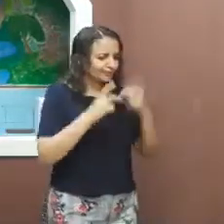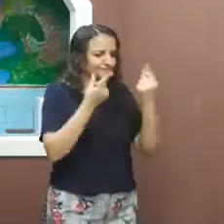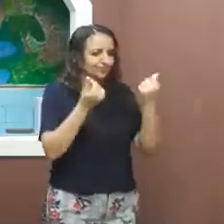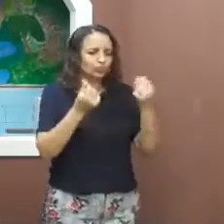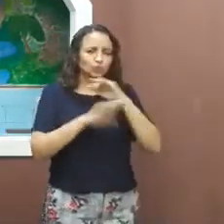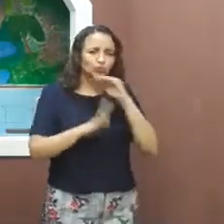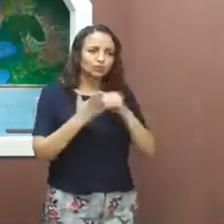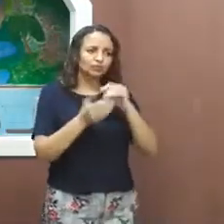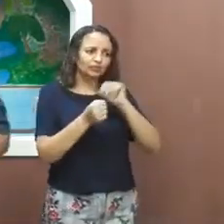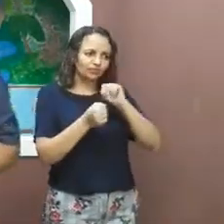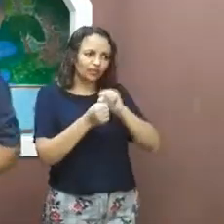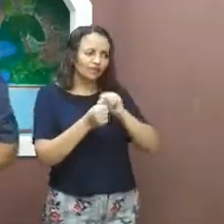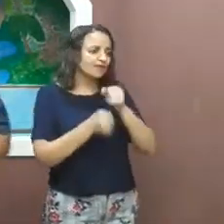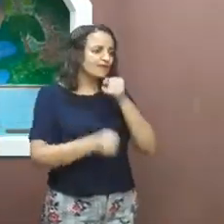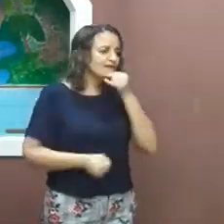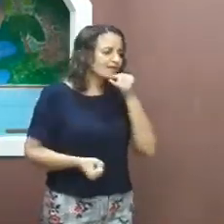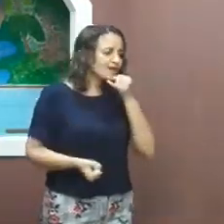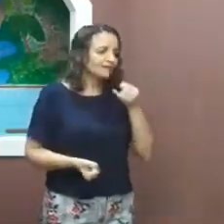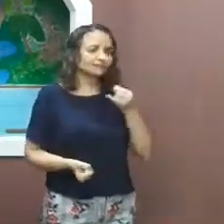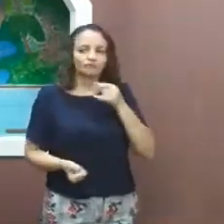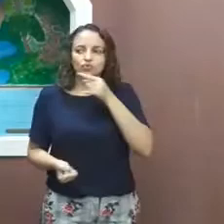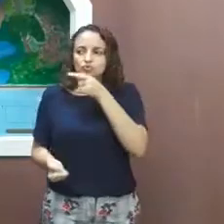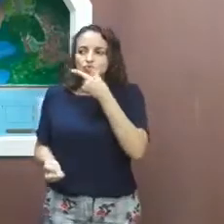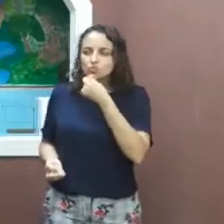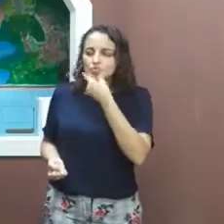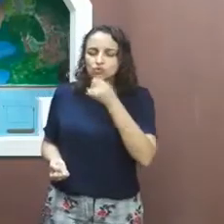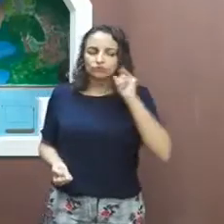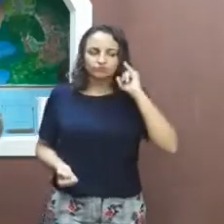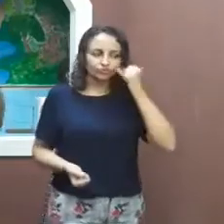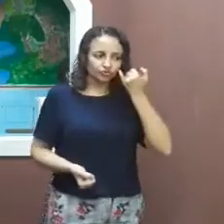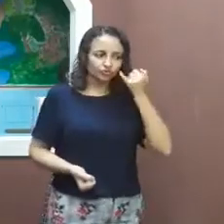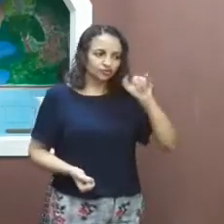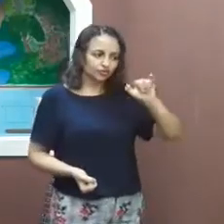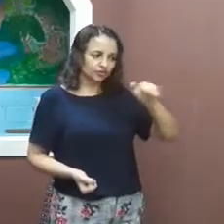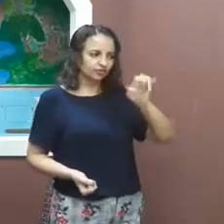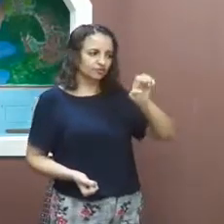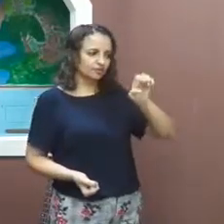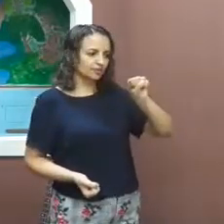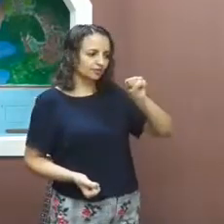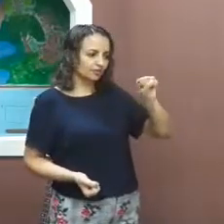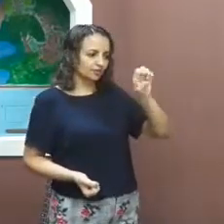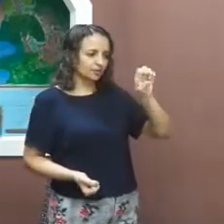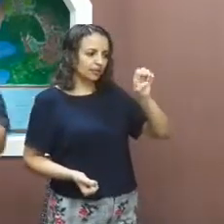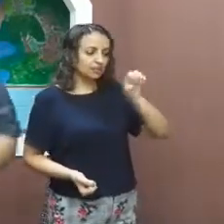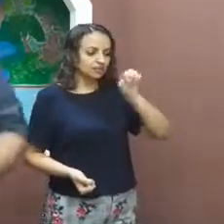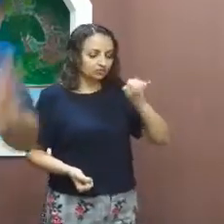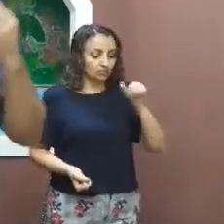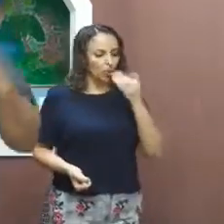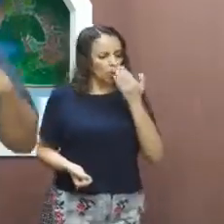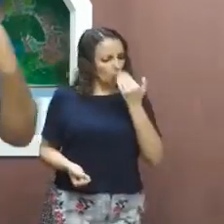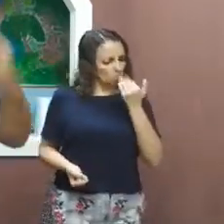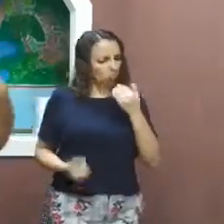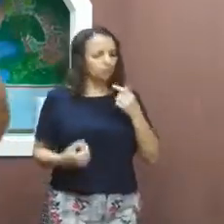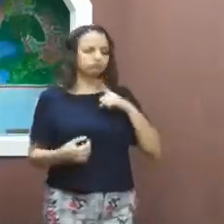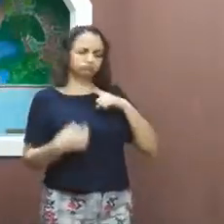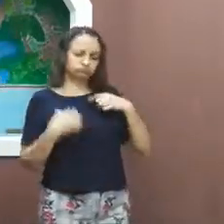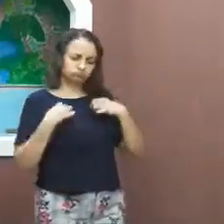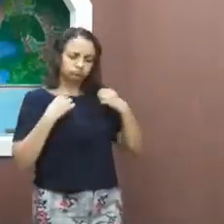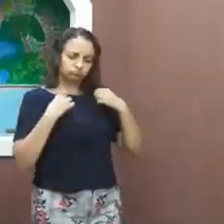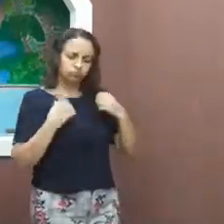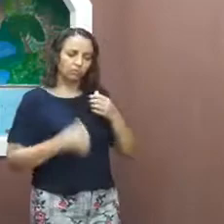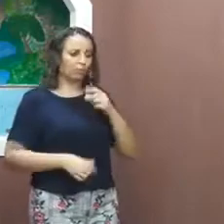dinheiro. E eu vou dizer ainda, o irmão Jessé no início falou aqui, né? Se nós tivermos o que comer, o que vestir, estejamos